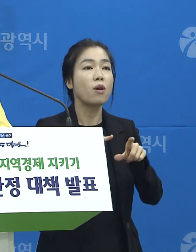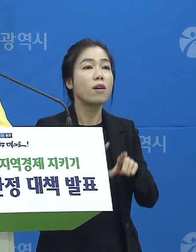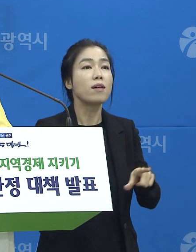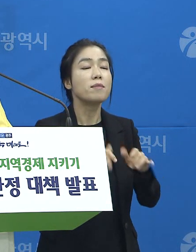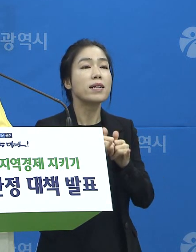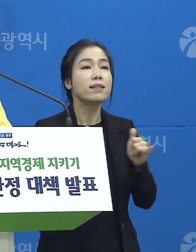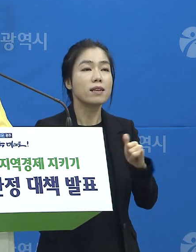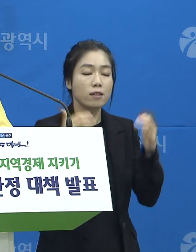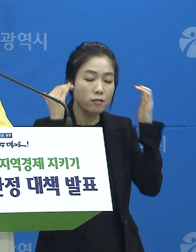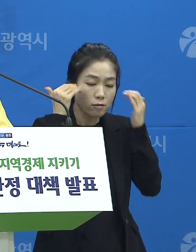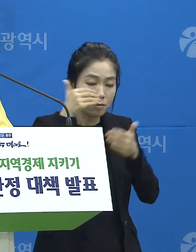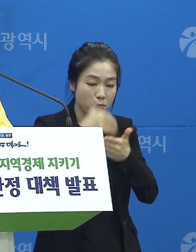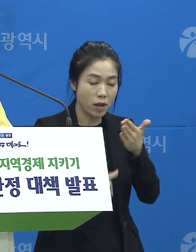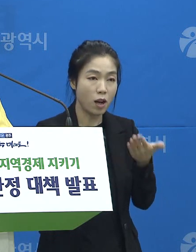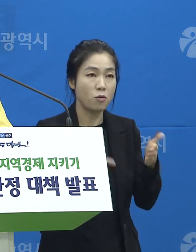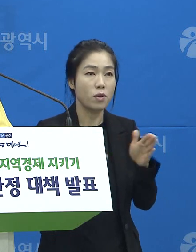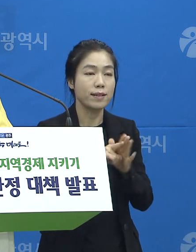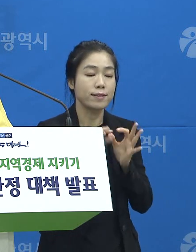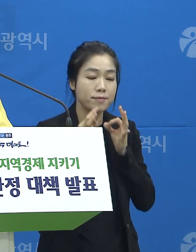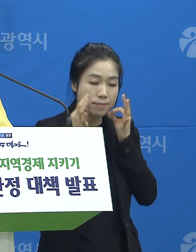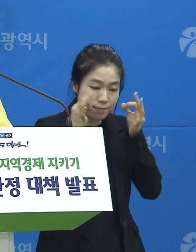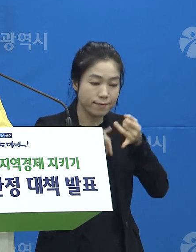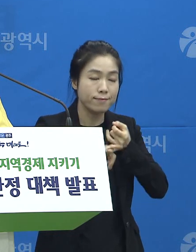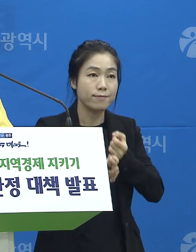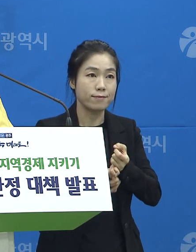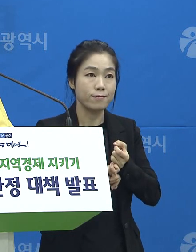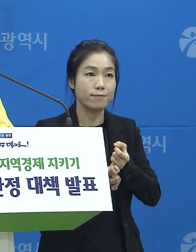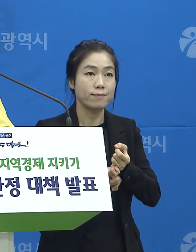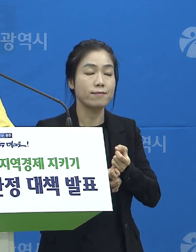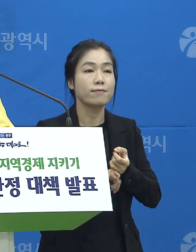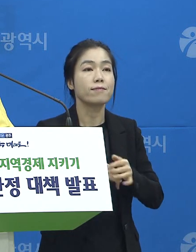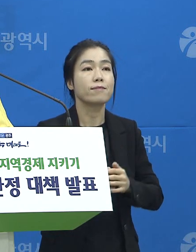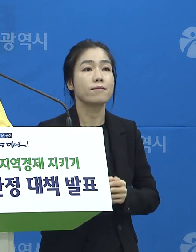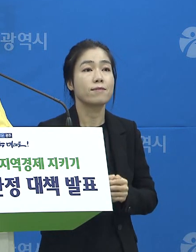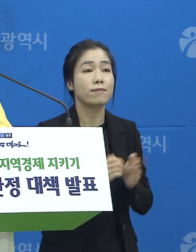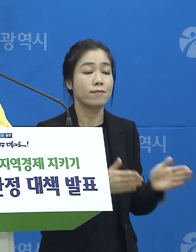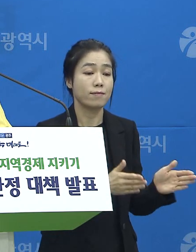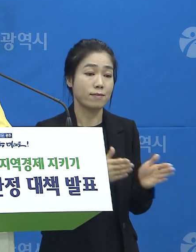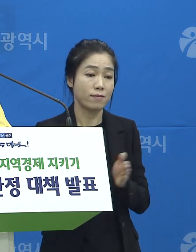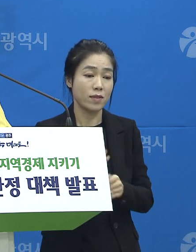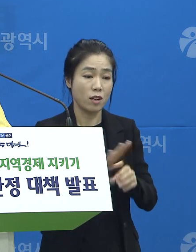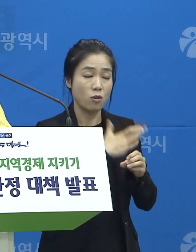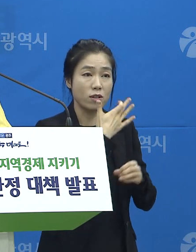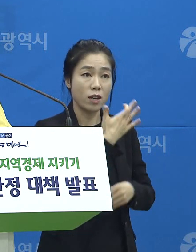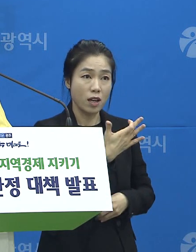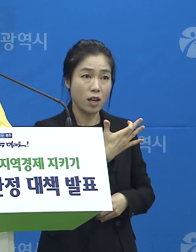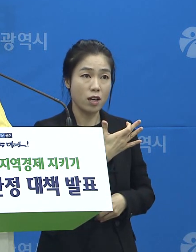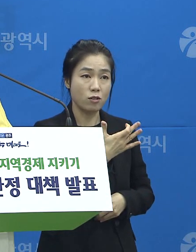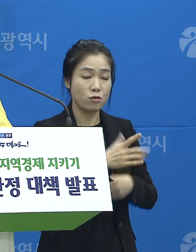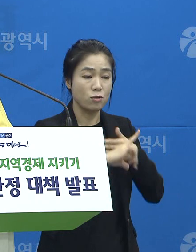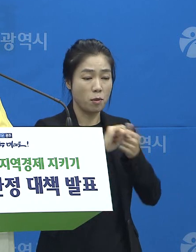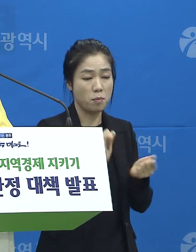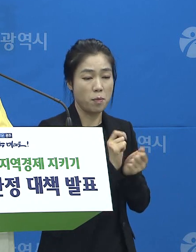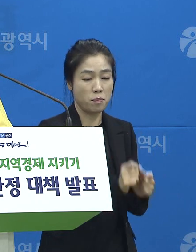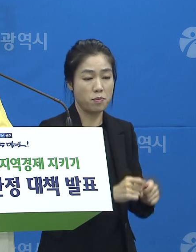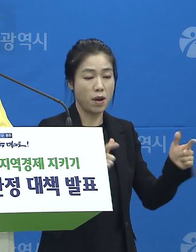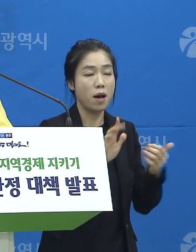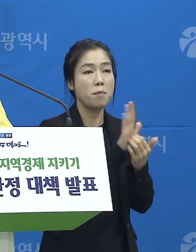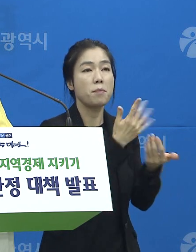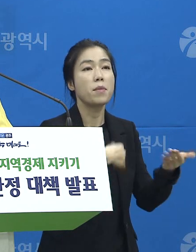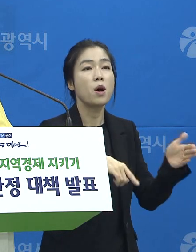고통을 들어드리기에 최선의 노력을 다하겠습니다. 한편에서는 코로나19 지역 확산 차단을